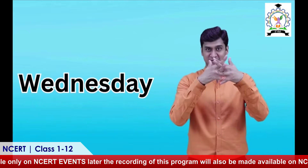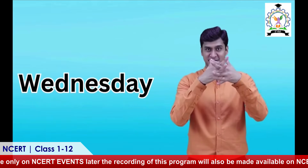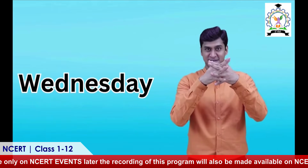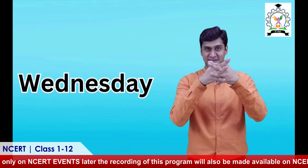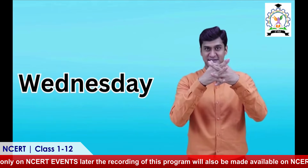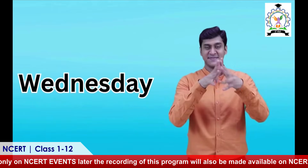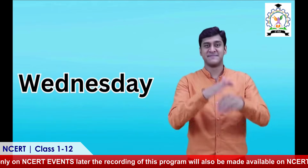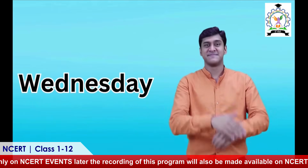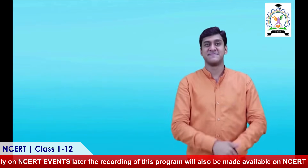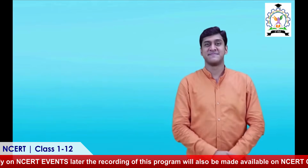बुधवार,